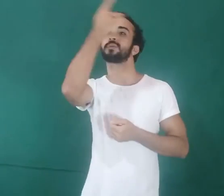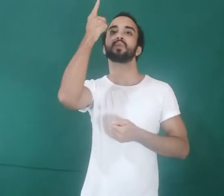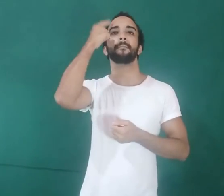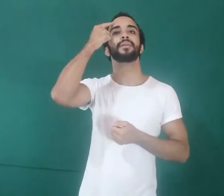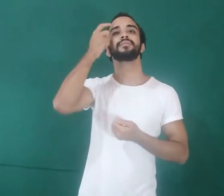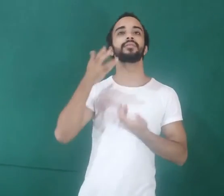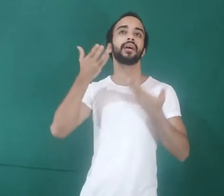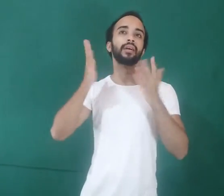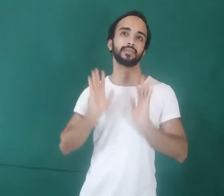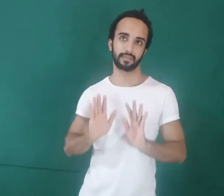assim...